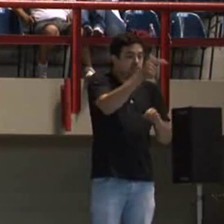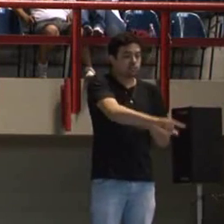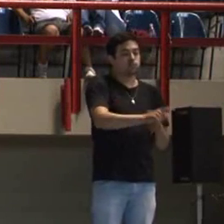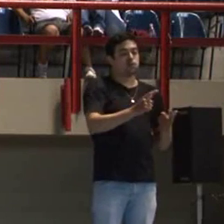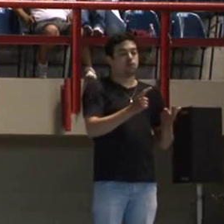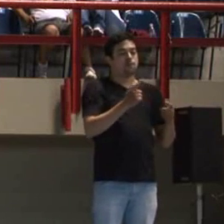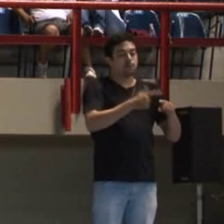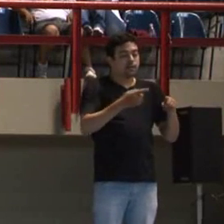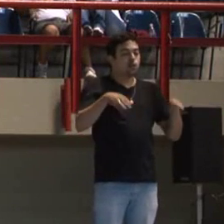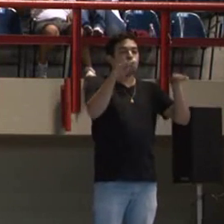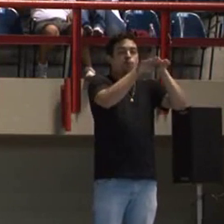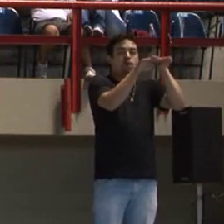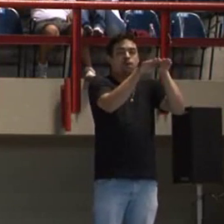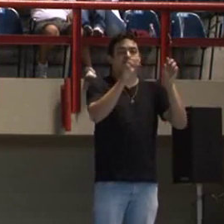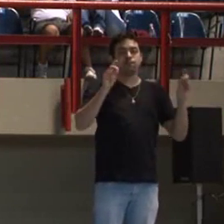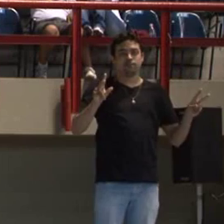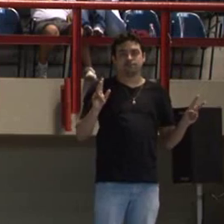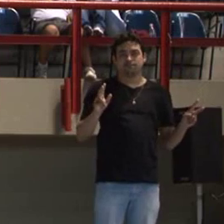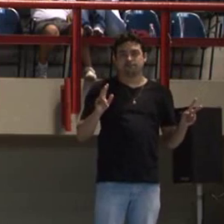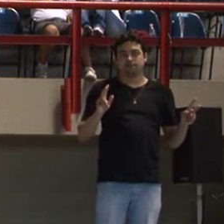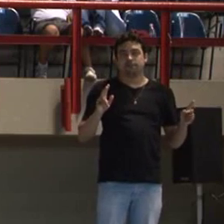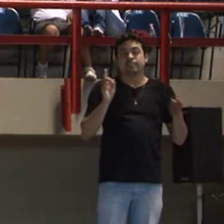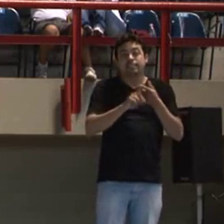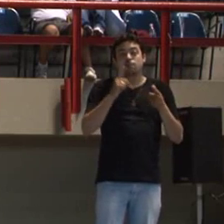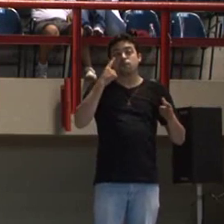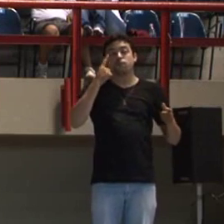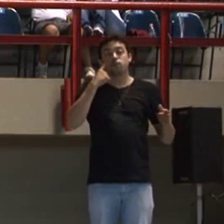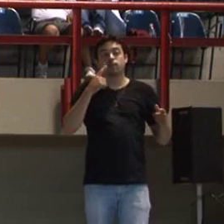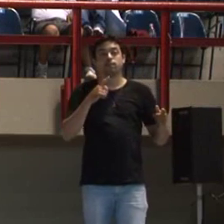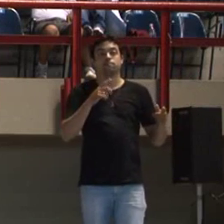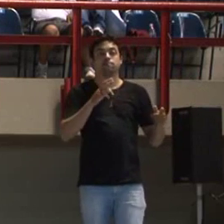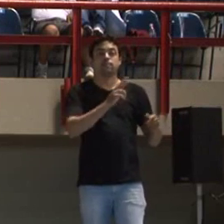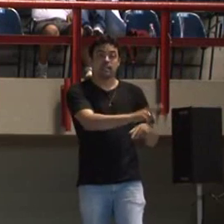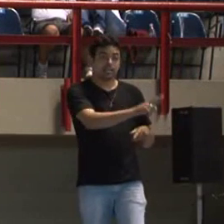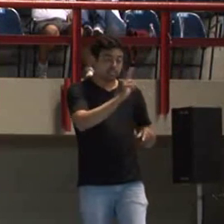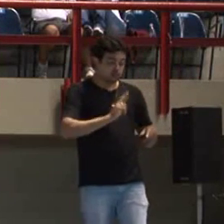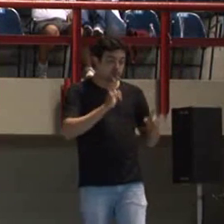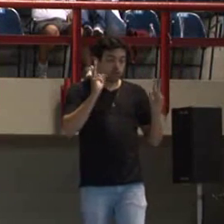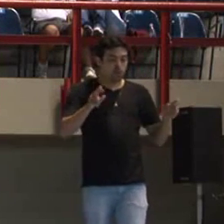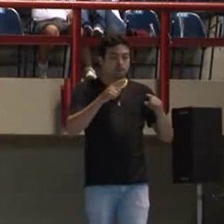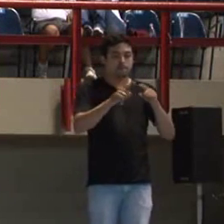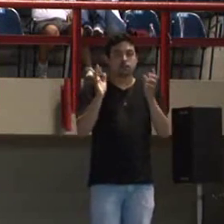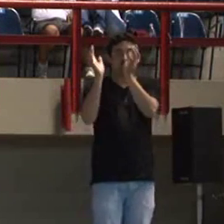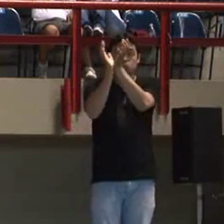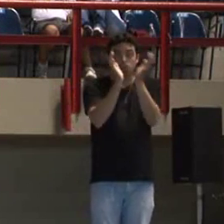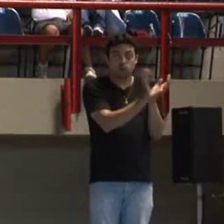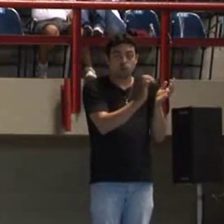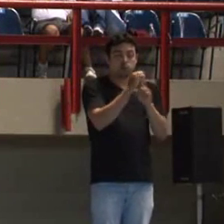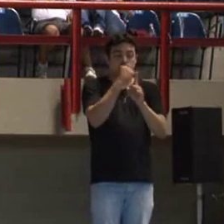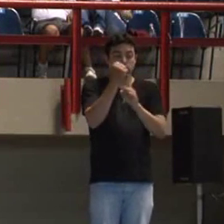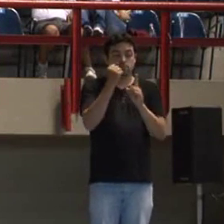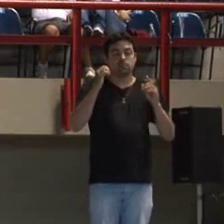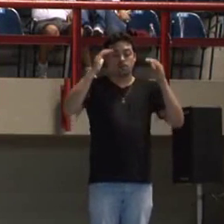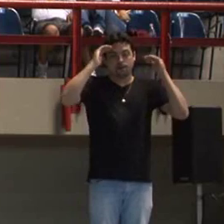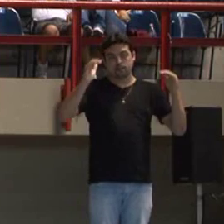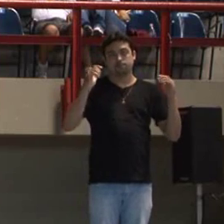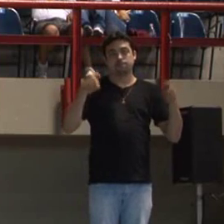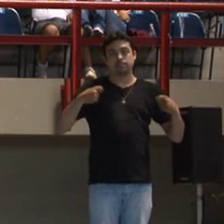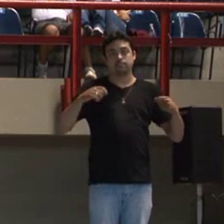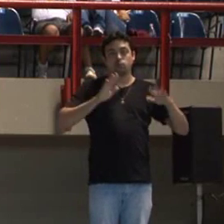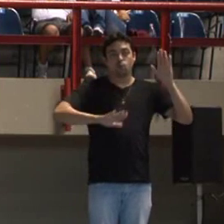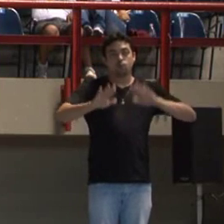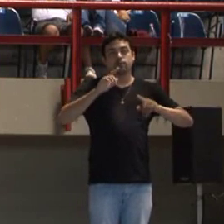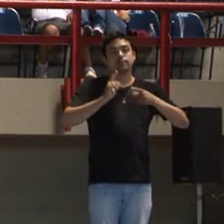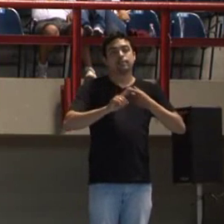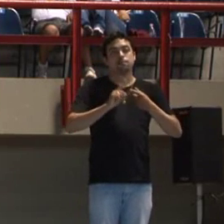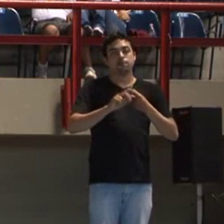para poder igualar, tá? Responde pelo mesmo crime, mas tem que respeitar a classe social, tá? Cuidado,